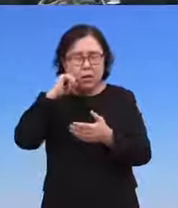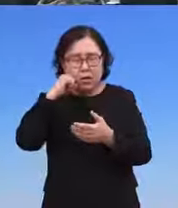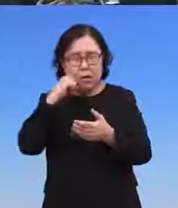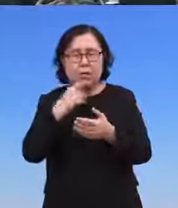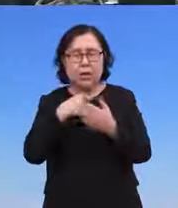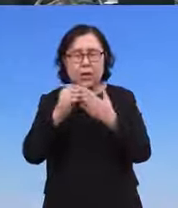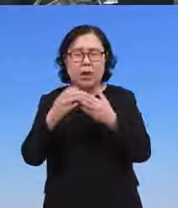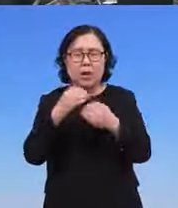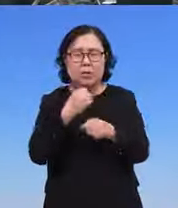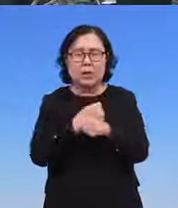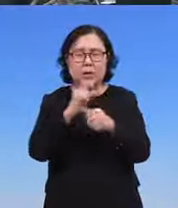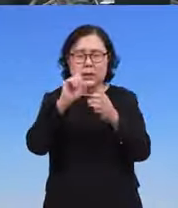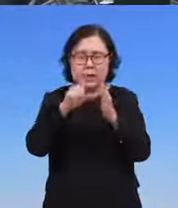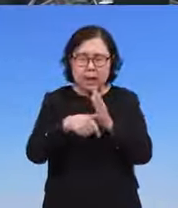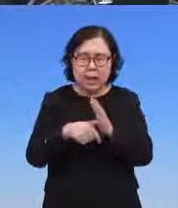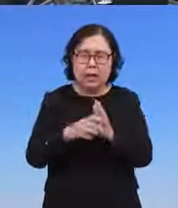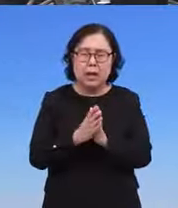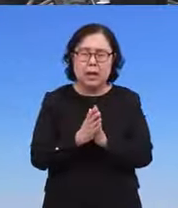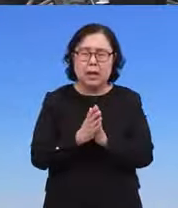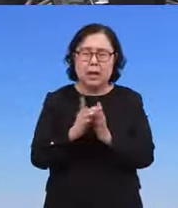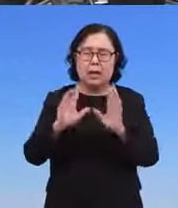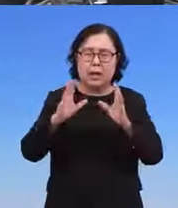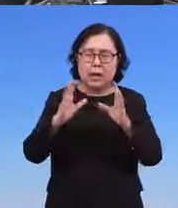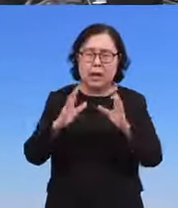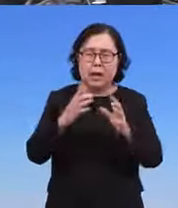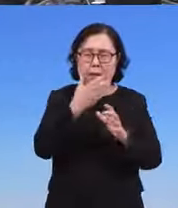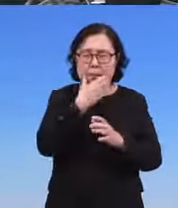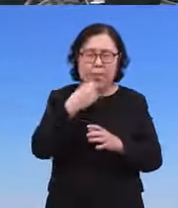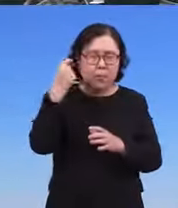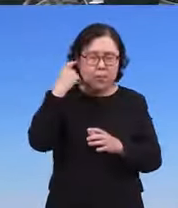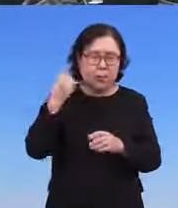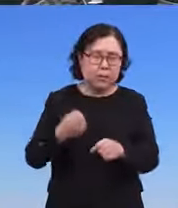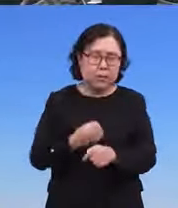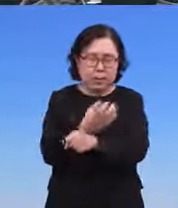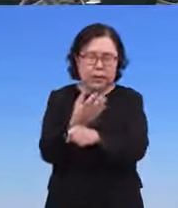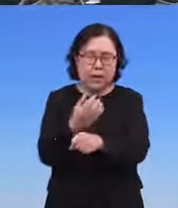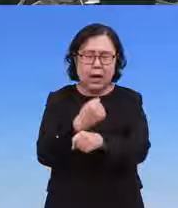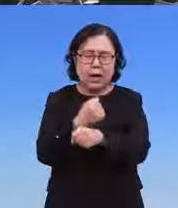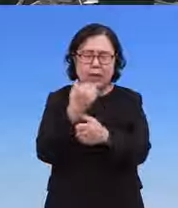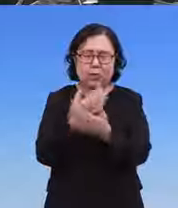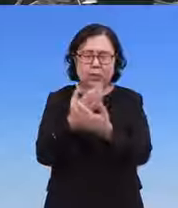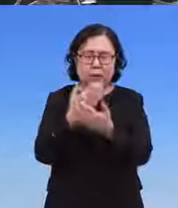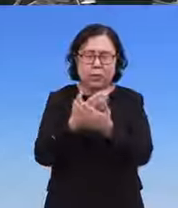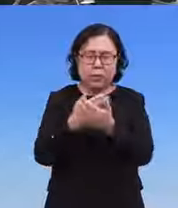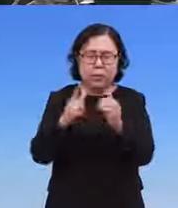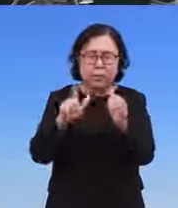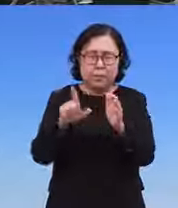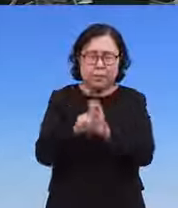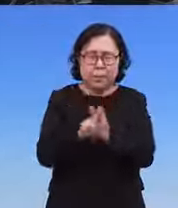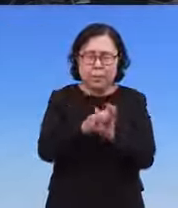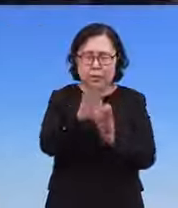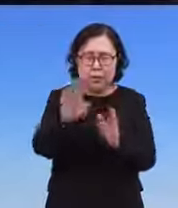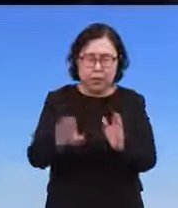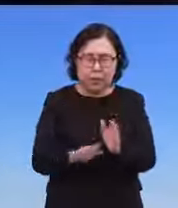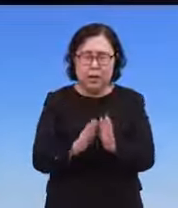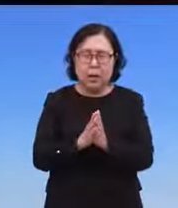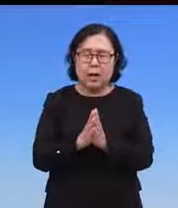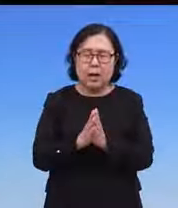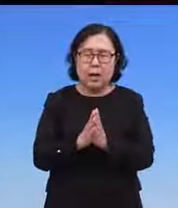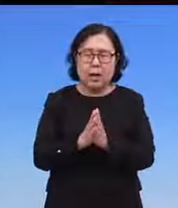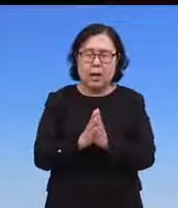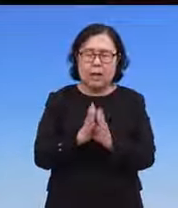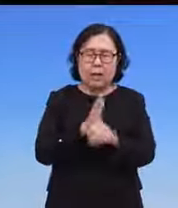어려움을 겪는 이 시대의 이 민족의 이 나라에 복음이 대안이 되게 하여 주시옵소서. 믿는 우리가